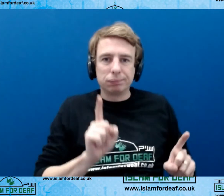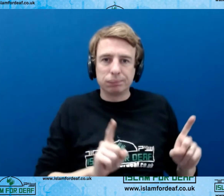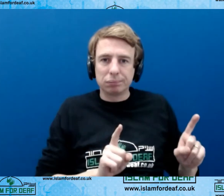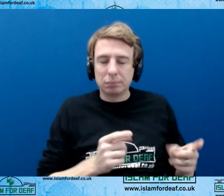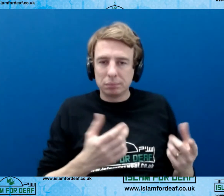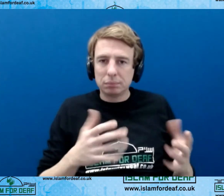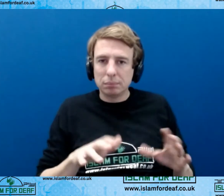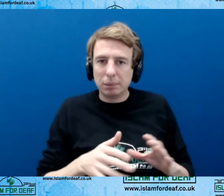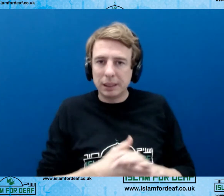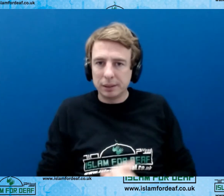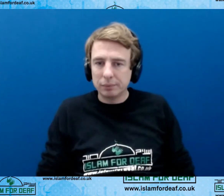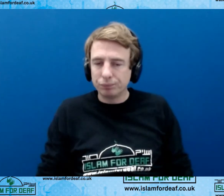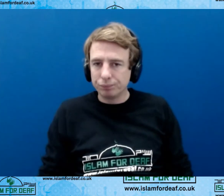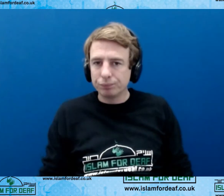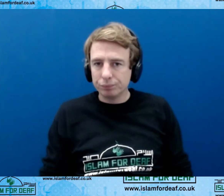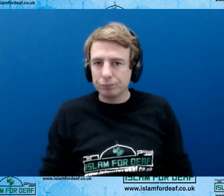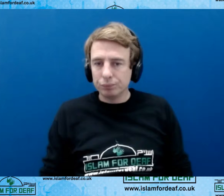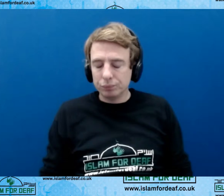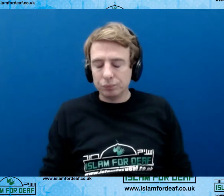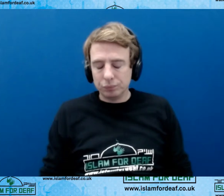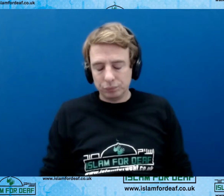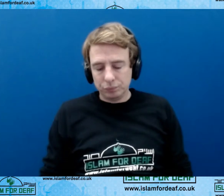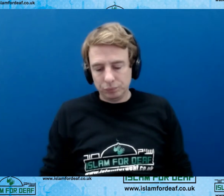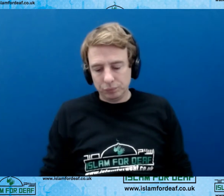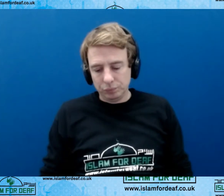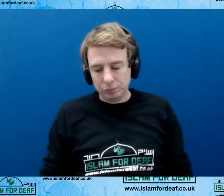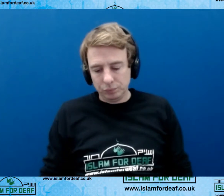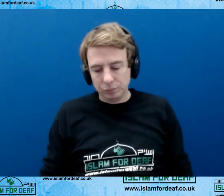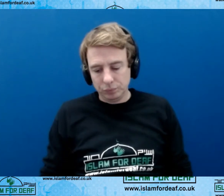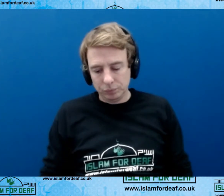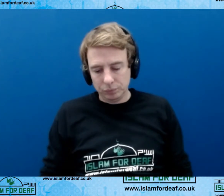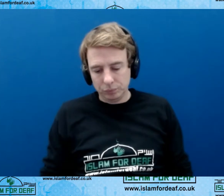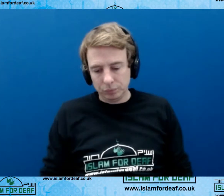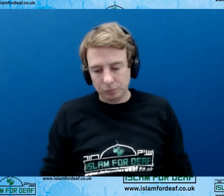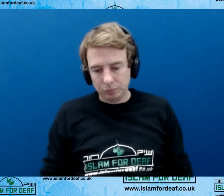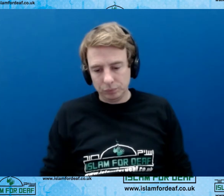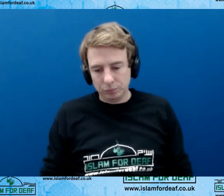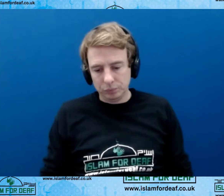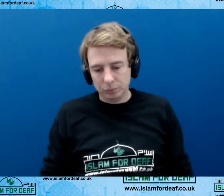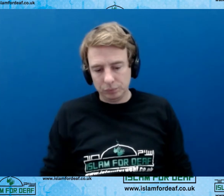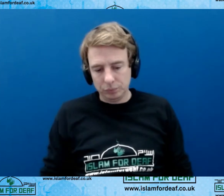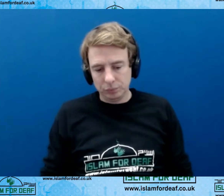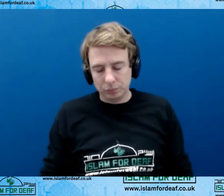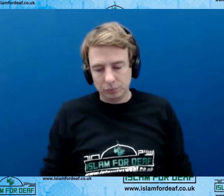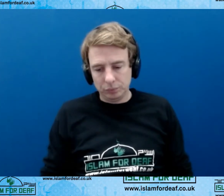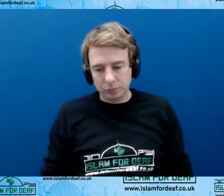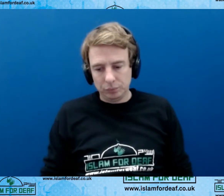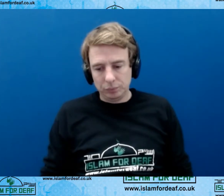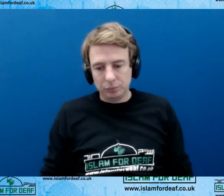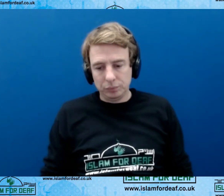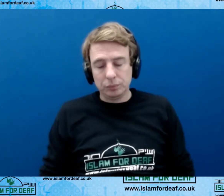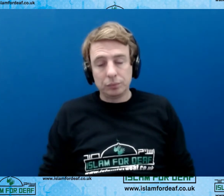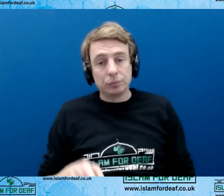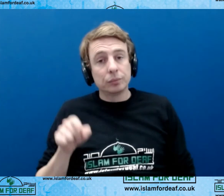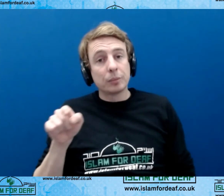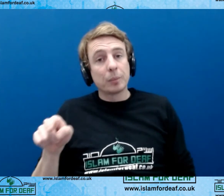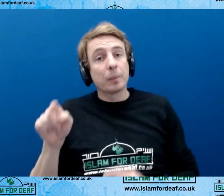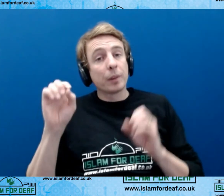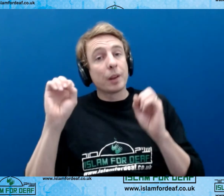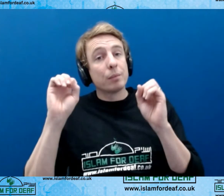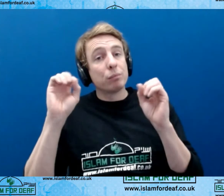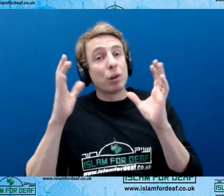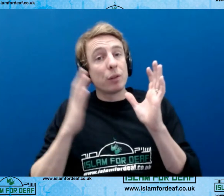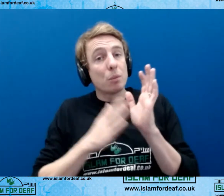الصلاة والسلام في هذا العام الذي سمي عام الفيل. And the Prophet, peace and blessings be upon him, was born in this